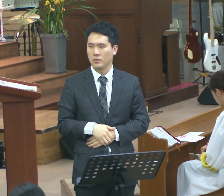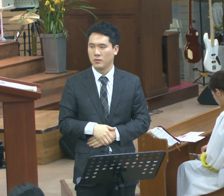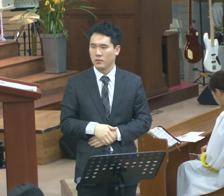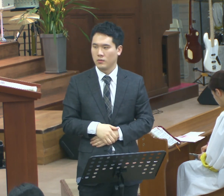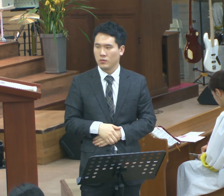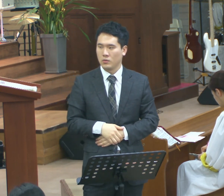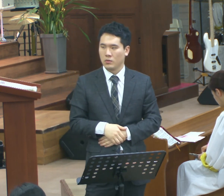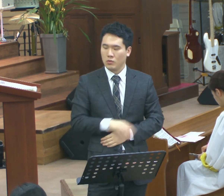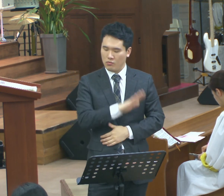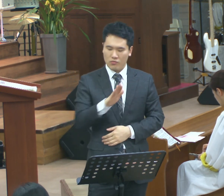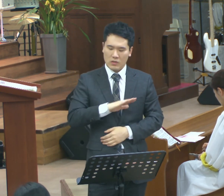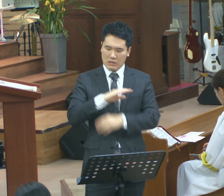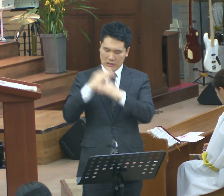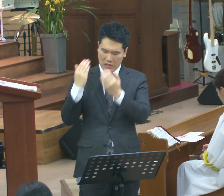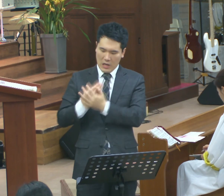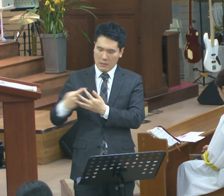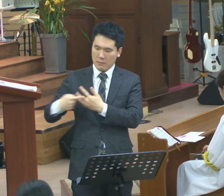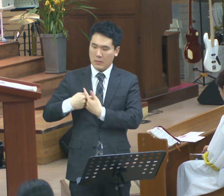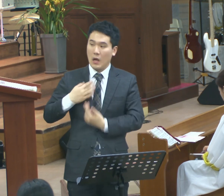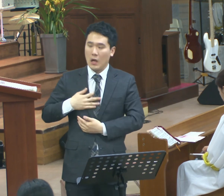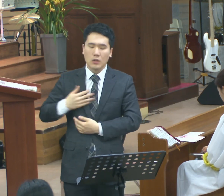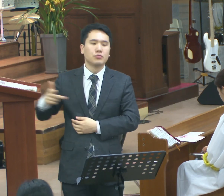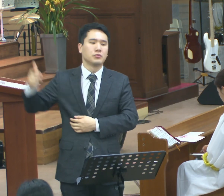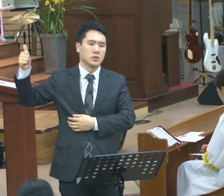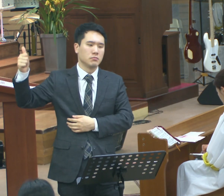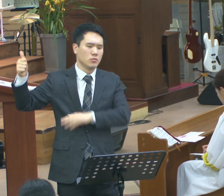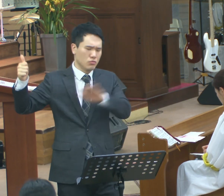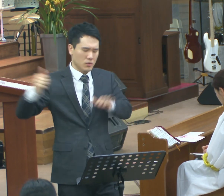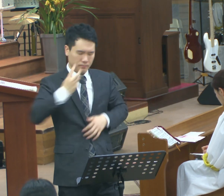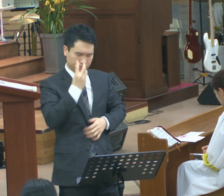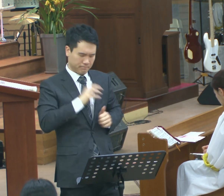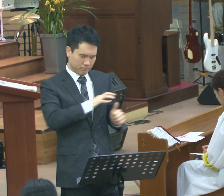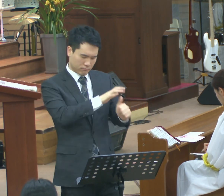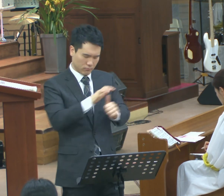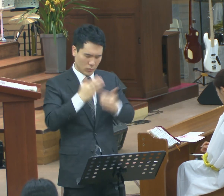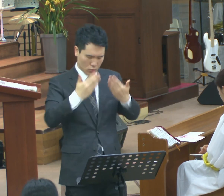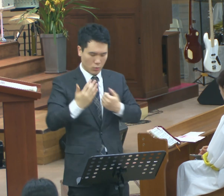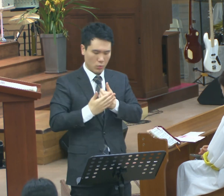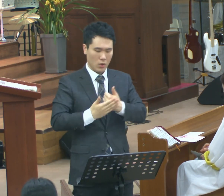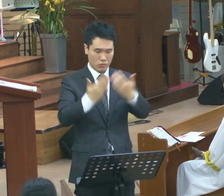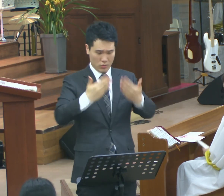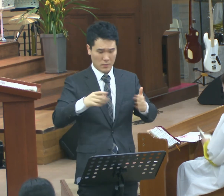우리를 다 보고 계신 주께서 우리를 안전하게 지키시고 도와주실 것을 믿음으로 바라보고